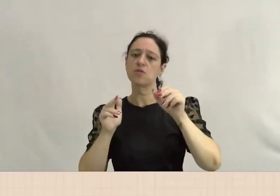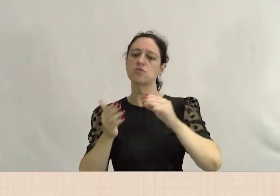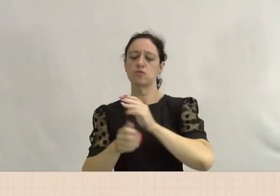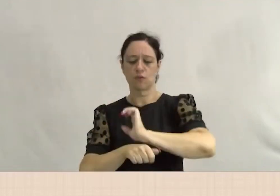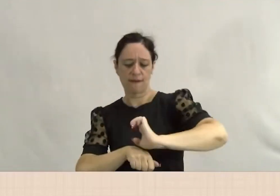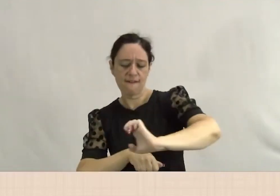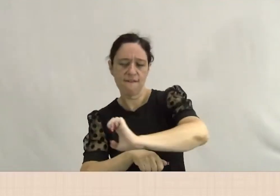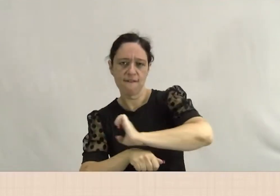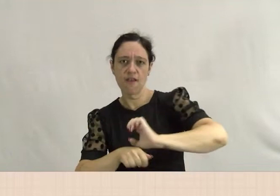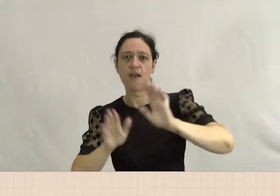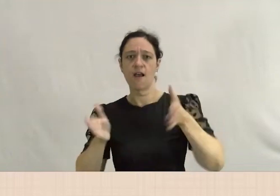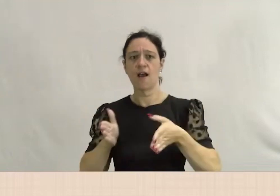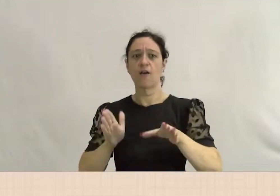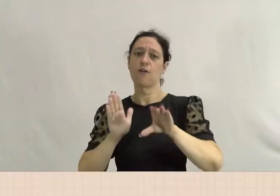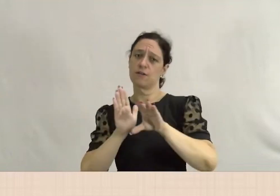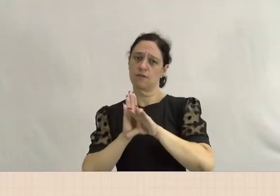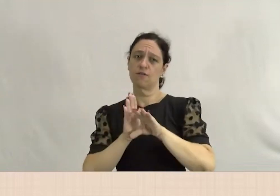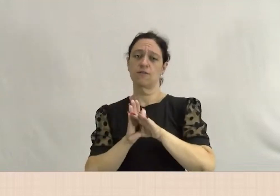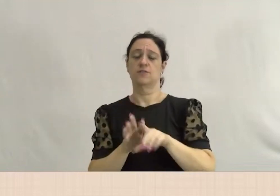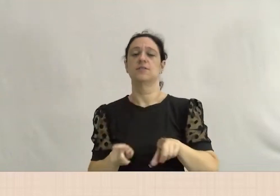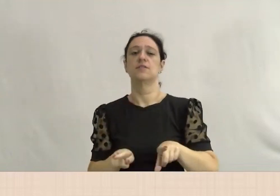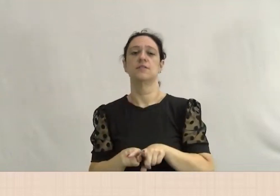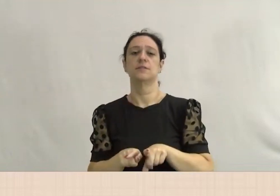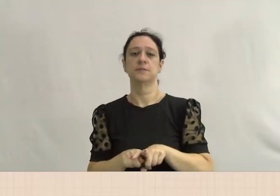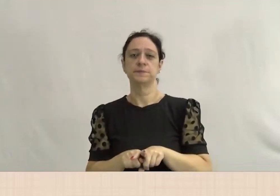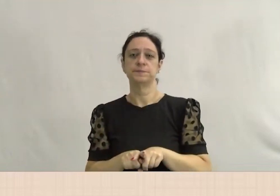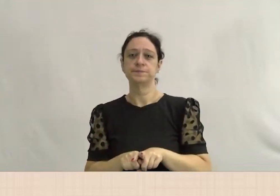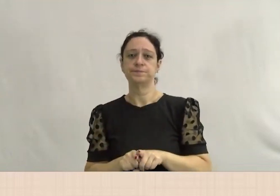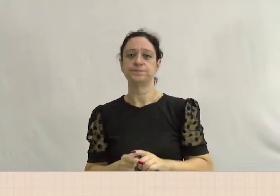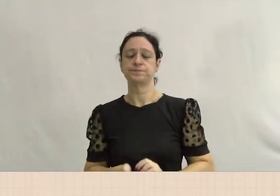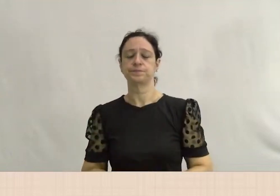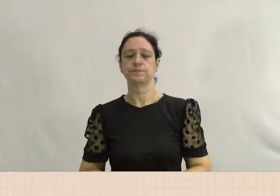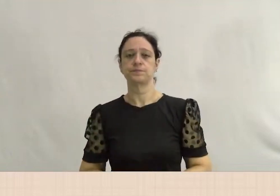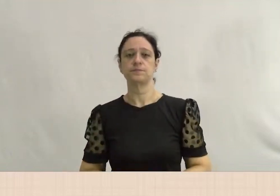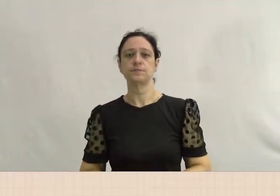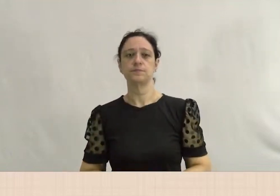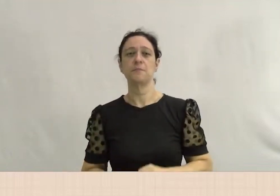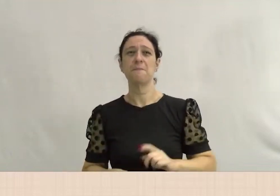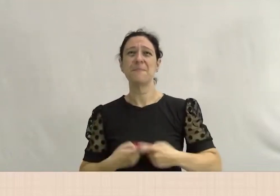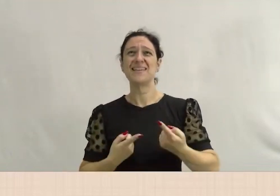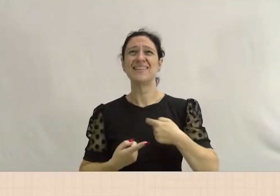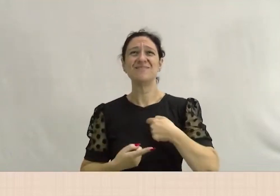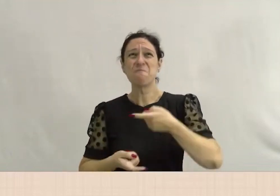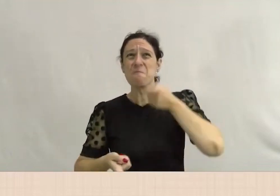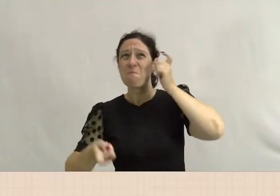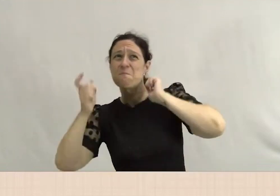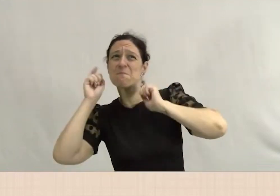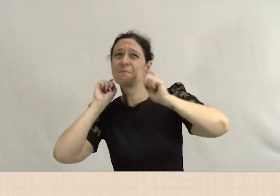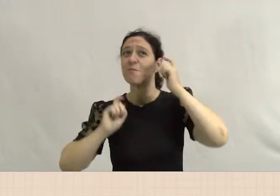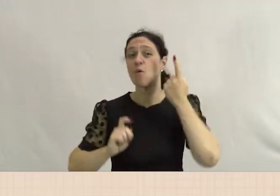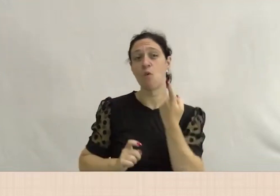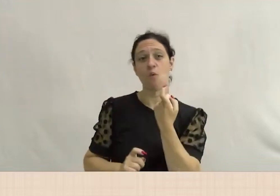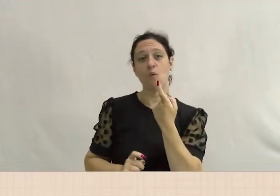Efésios e agora sobre o livro de Colossenses. A minha preocupação é uma só: